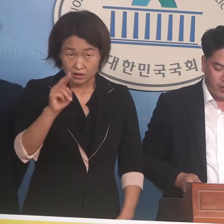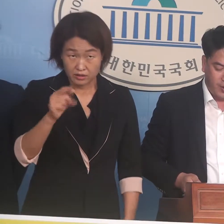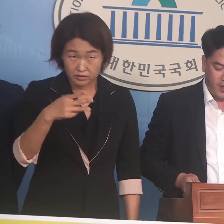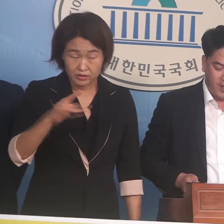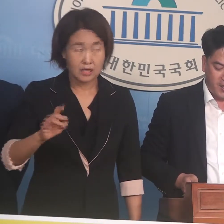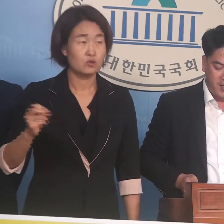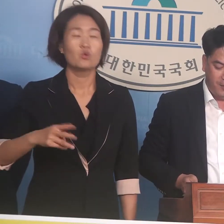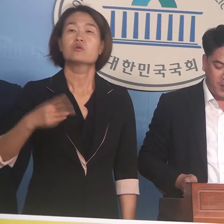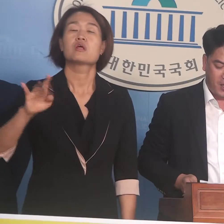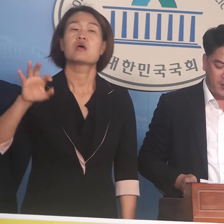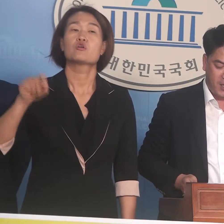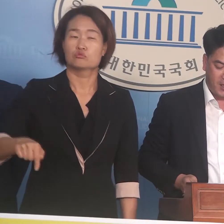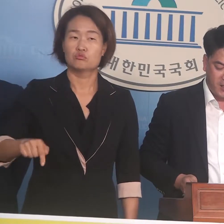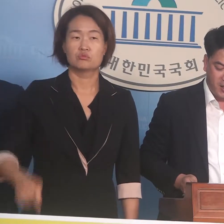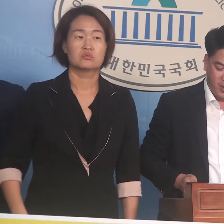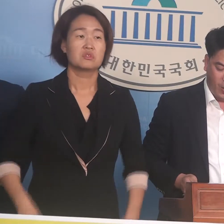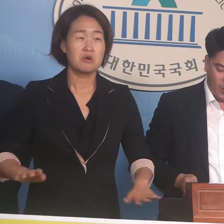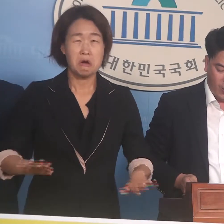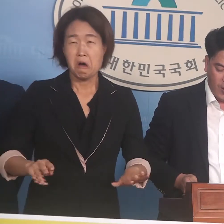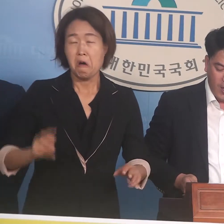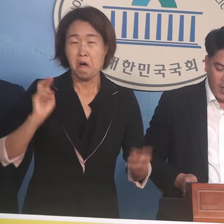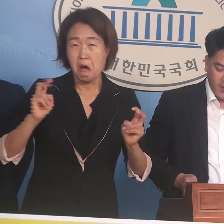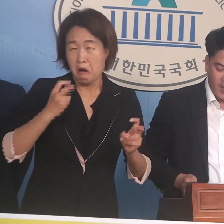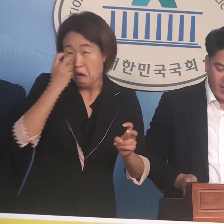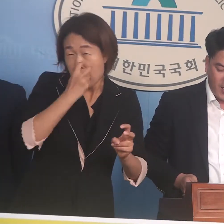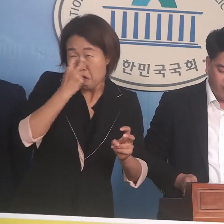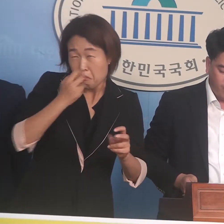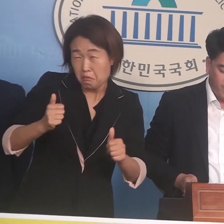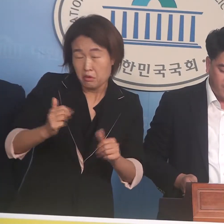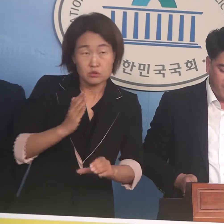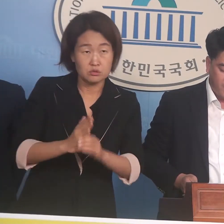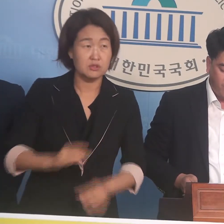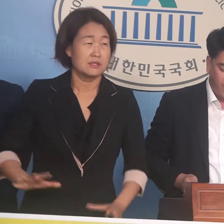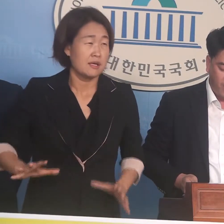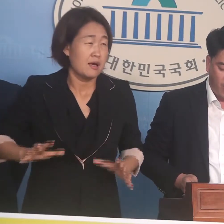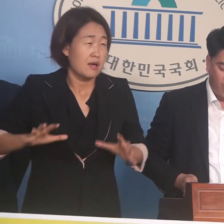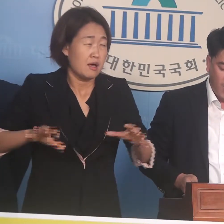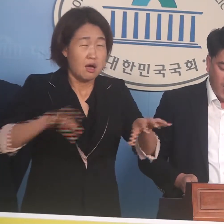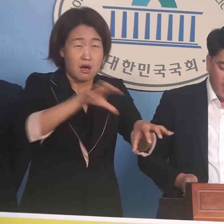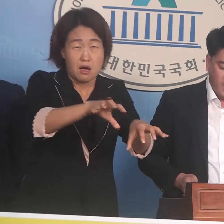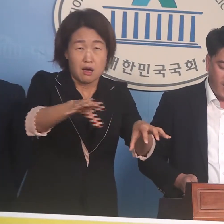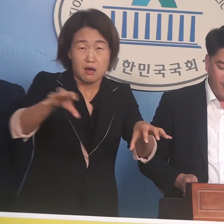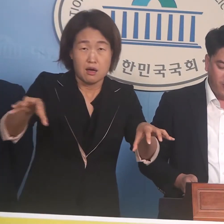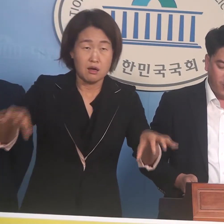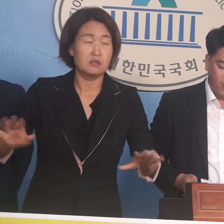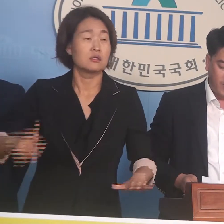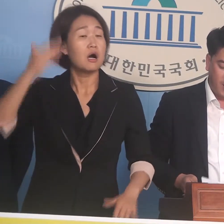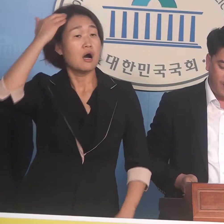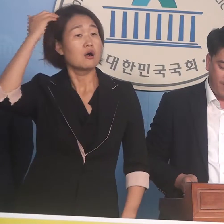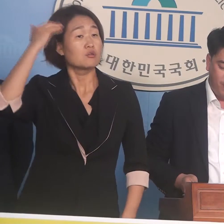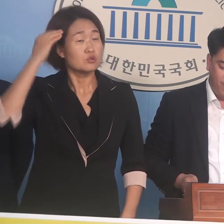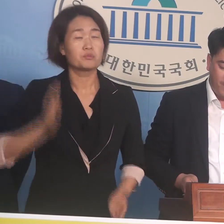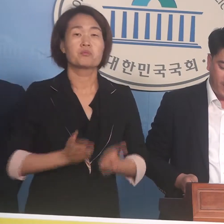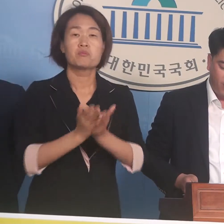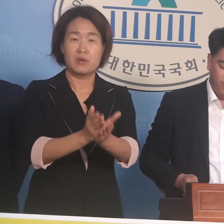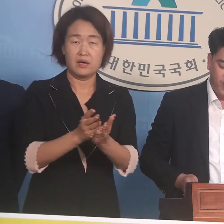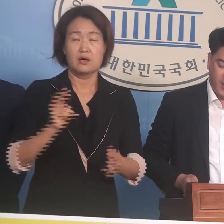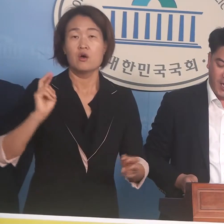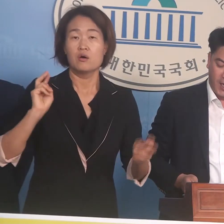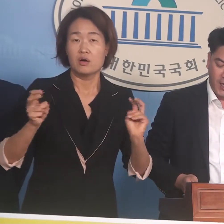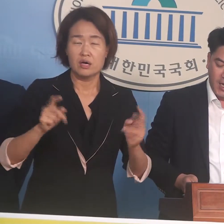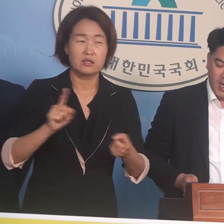현대중공업과 대우조선해양의 기업결합 심사가 진행되고 세계 각국 경쟁 당국에도 대한민국 조선산업의 불법